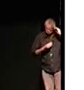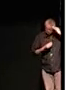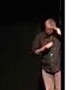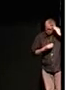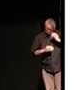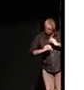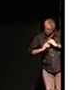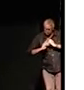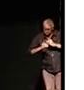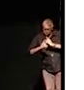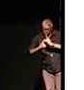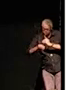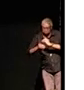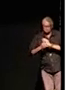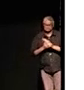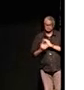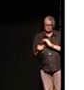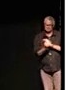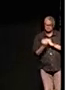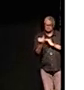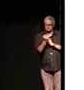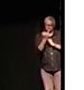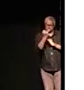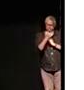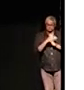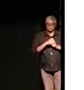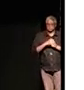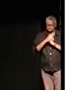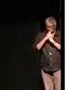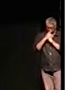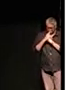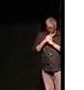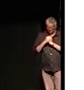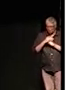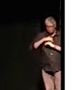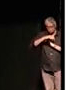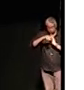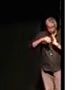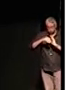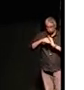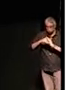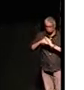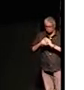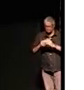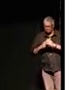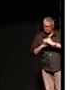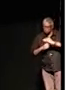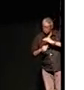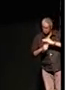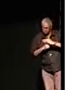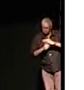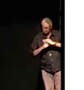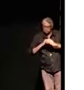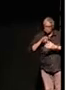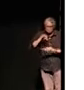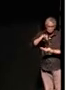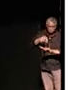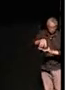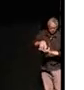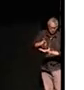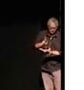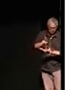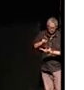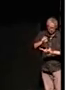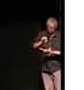essa dinâmica e esses determinantes comerciais e econômicos ali o que rege aquela região e